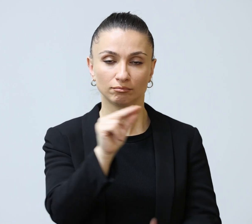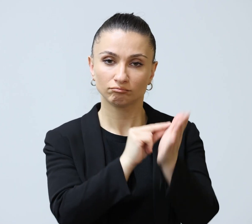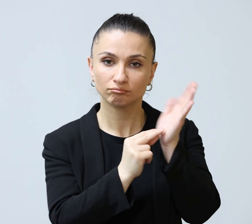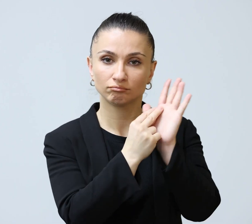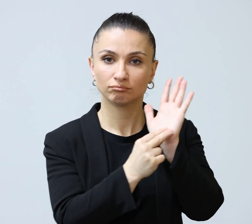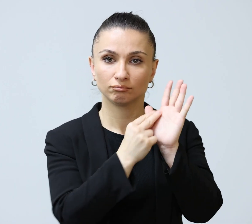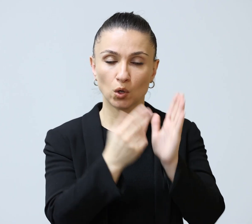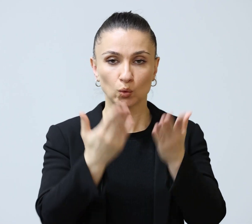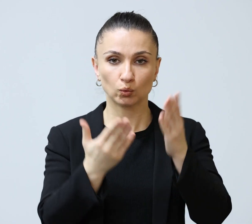անձին։